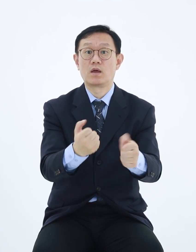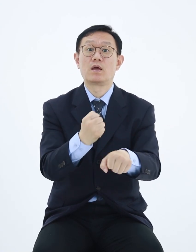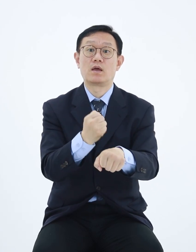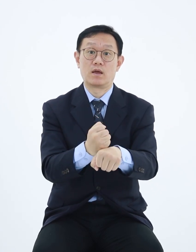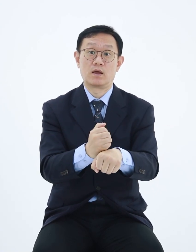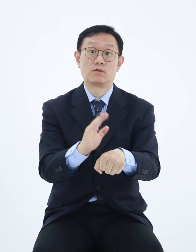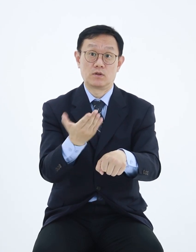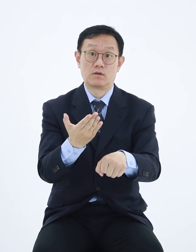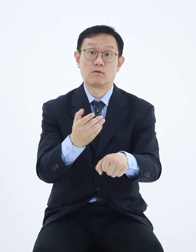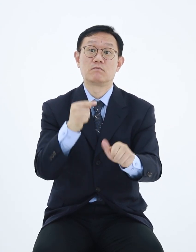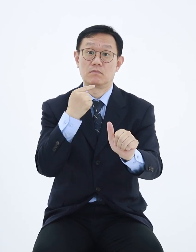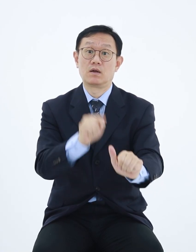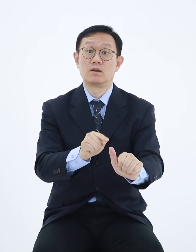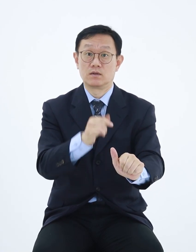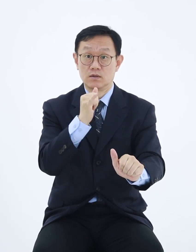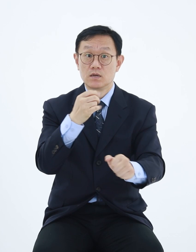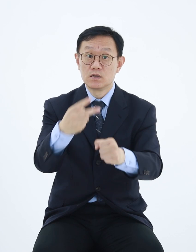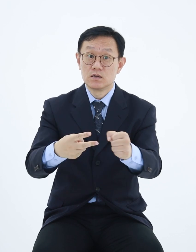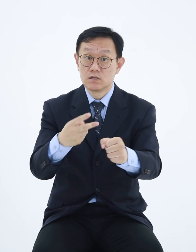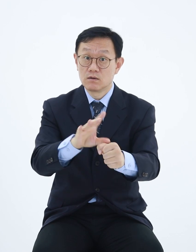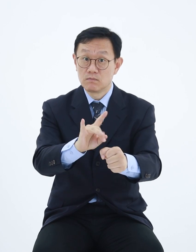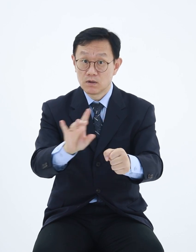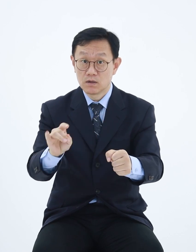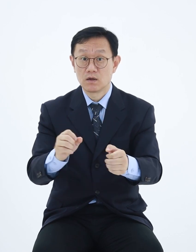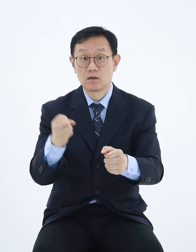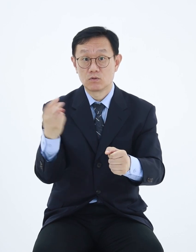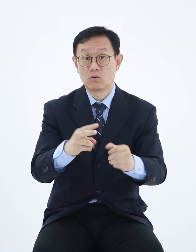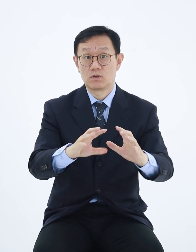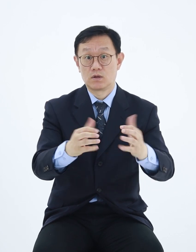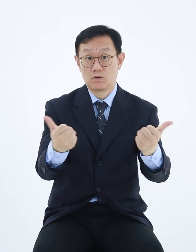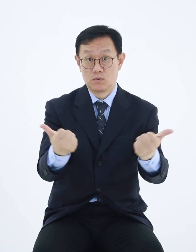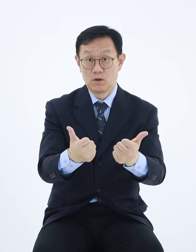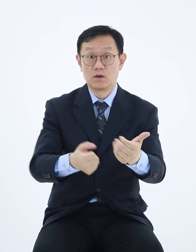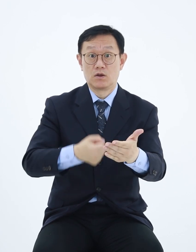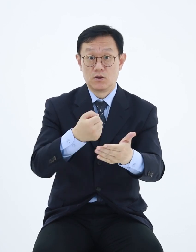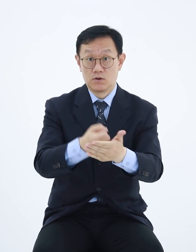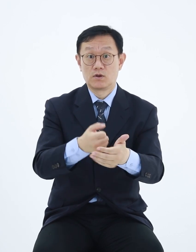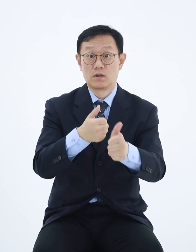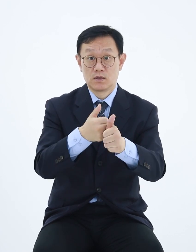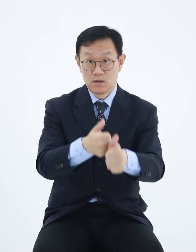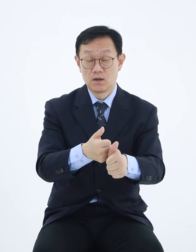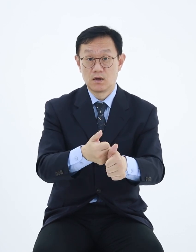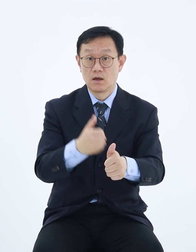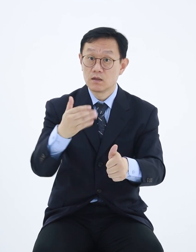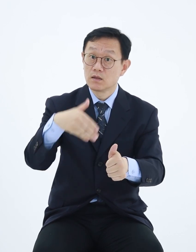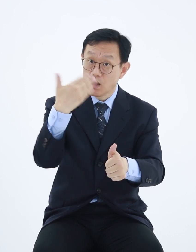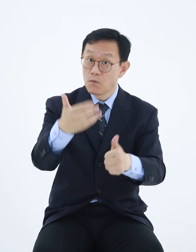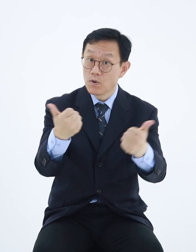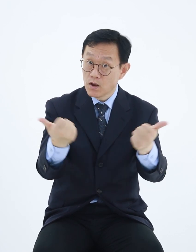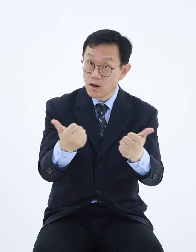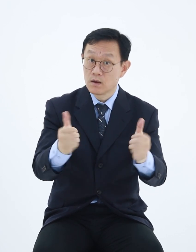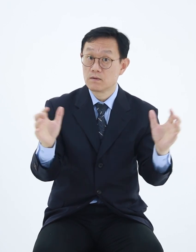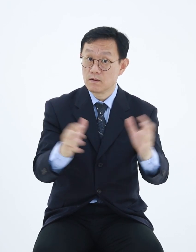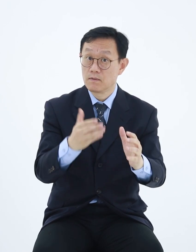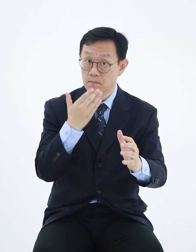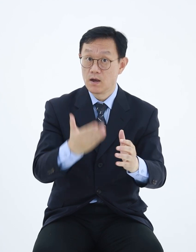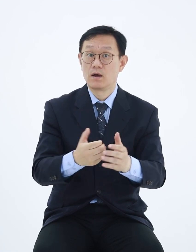되어 있으며 그 후 2년마다 또는 당사국 회의의 결정에 따라 차기 회의를 소집할 수 있습니다.